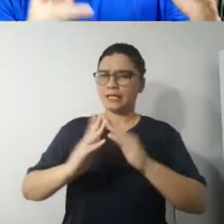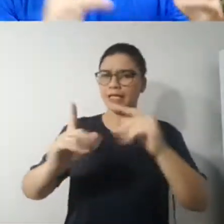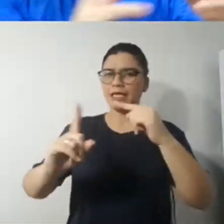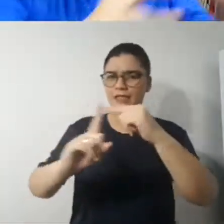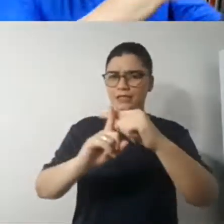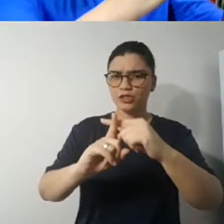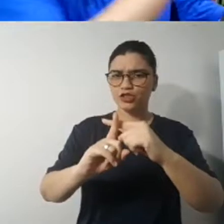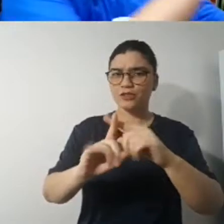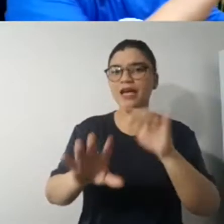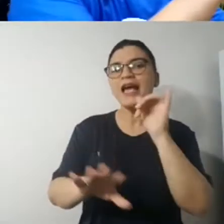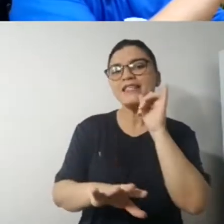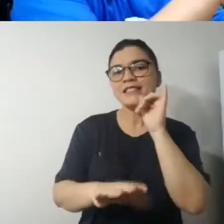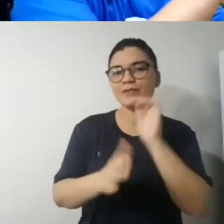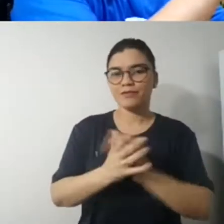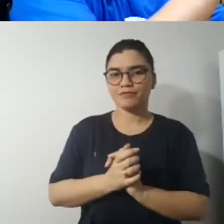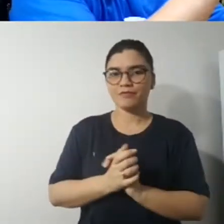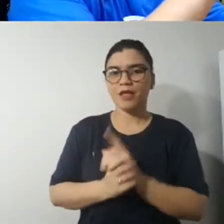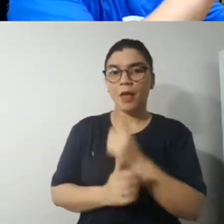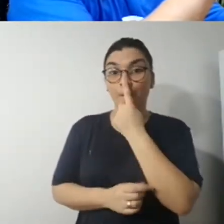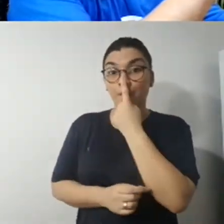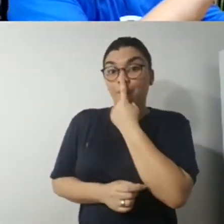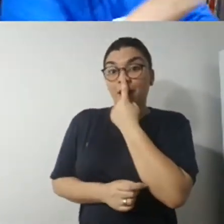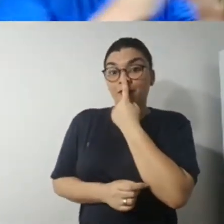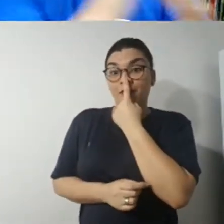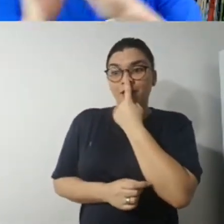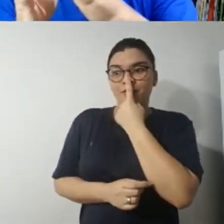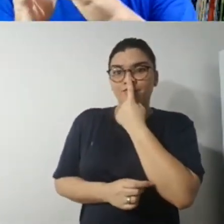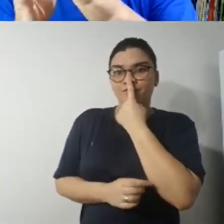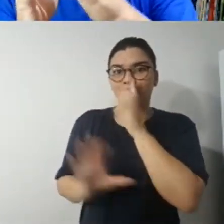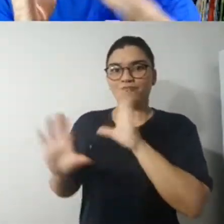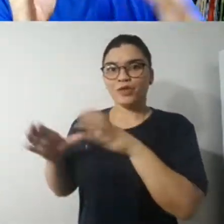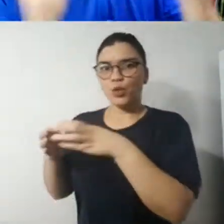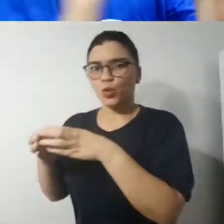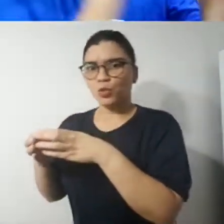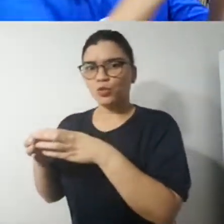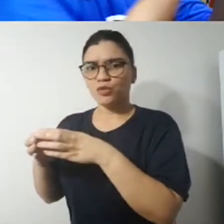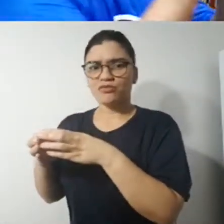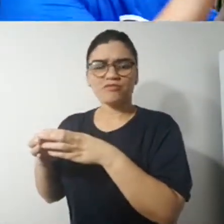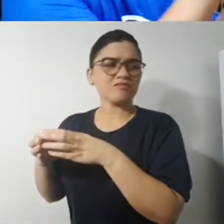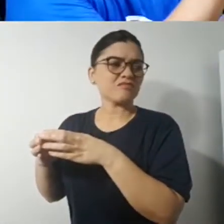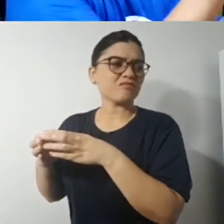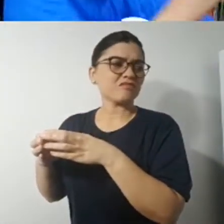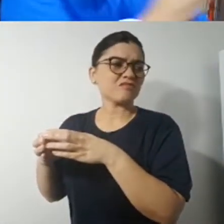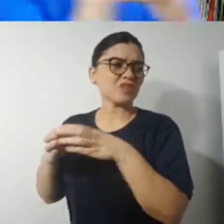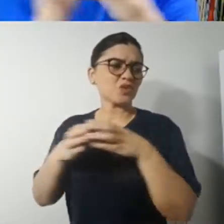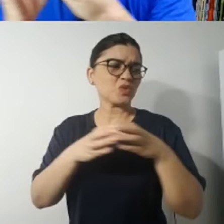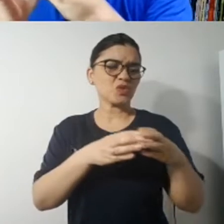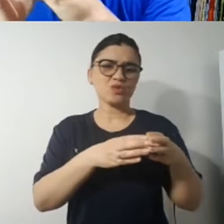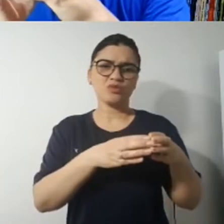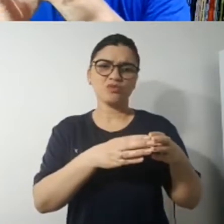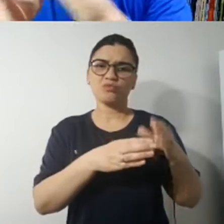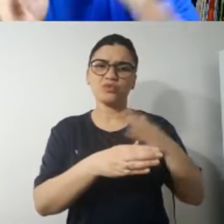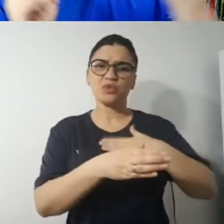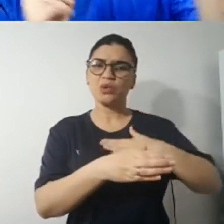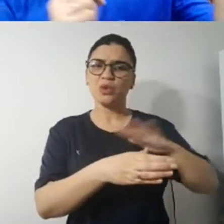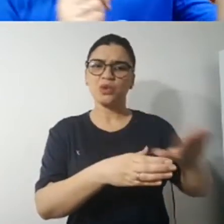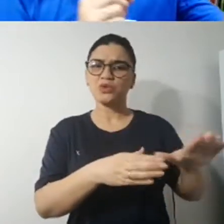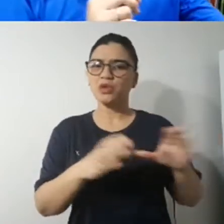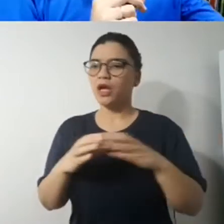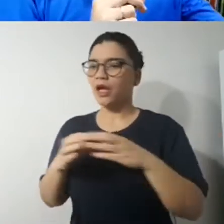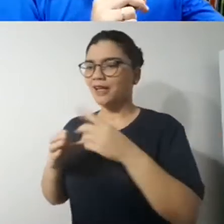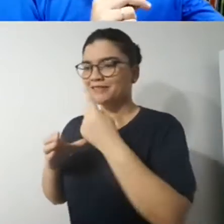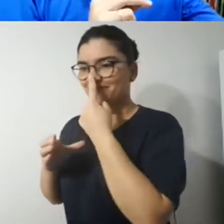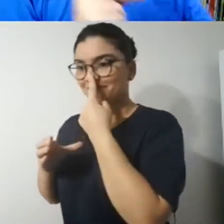preferência para um grupo de pessoas em detrimento a outro grupo, eu gosto desse grupo aqui, eu não gosto desse grupo. Eu gosto